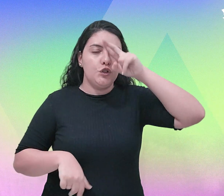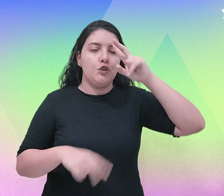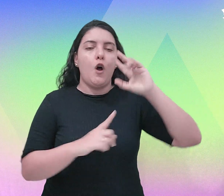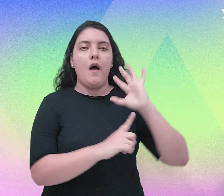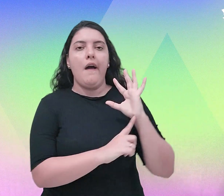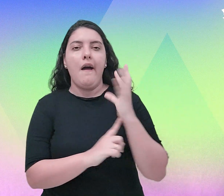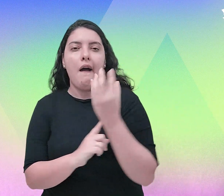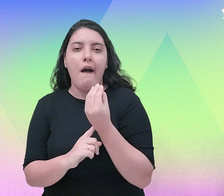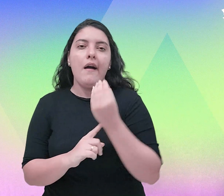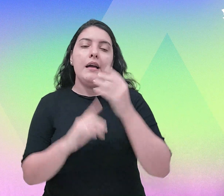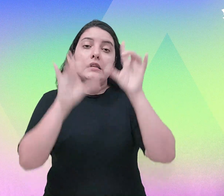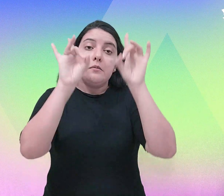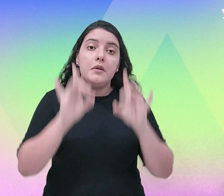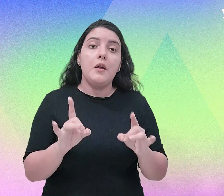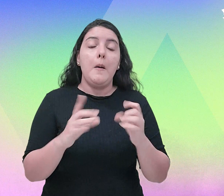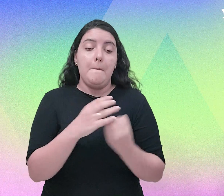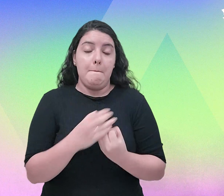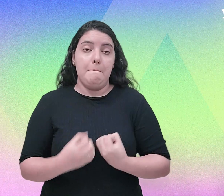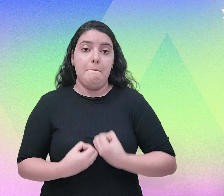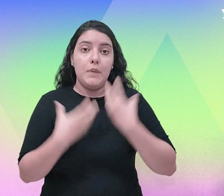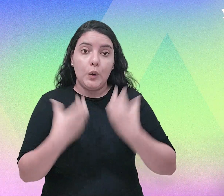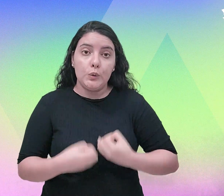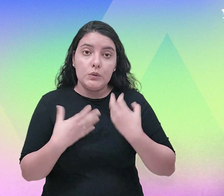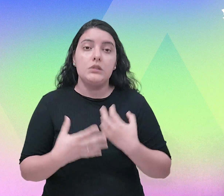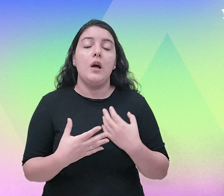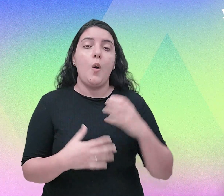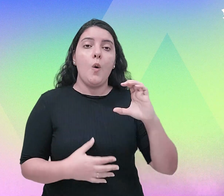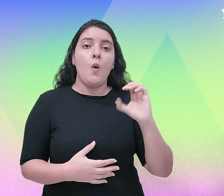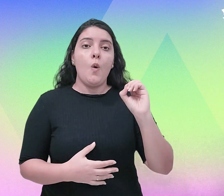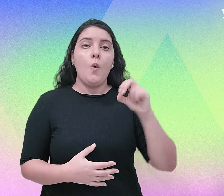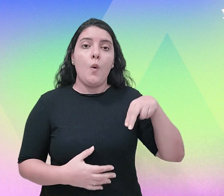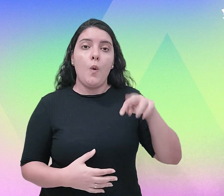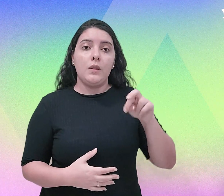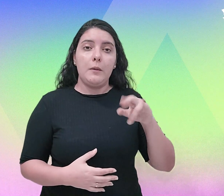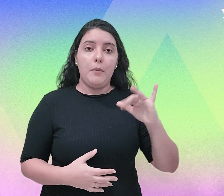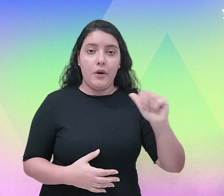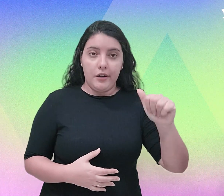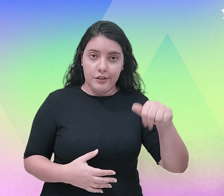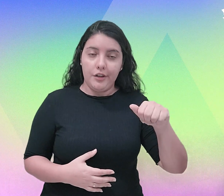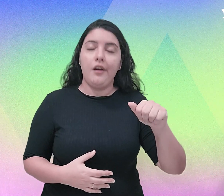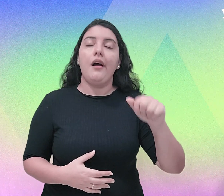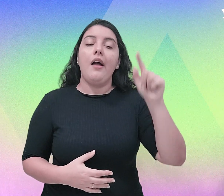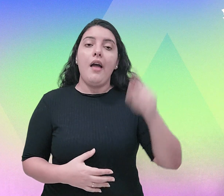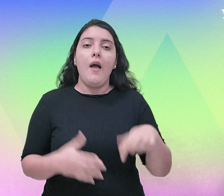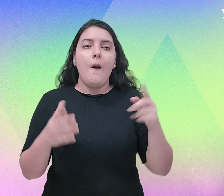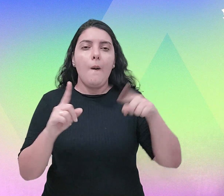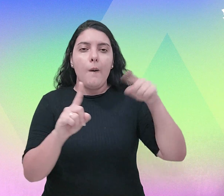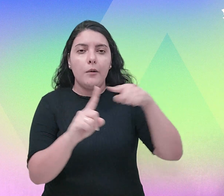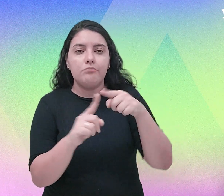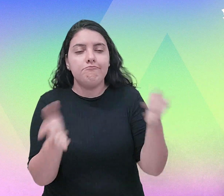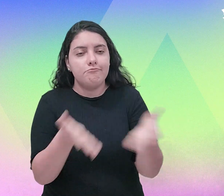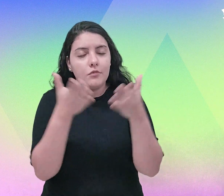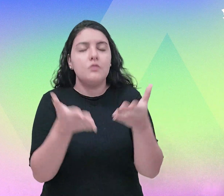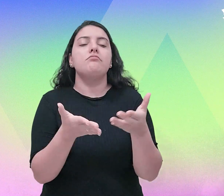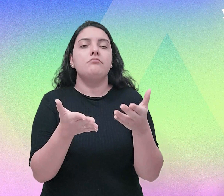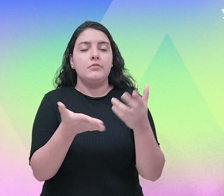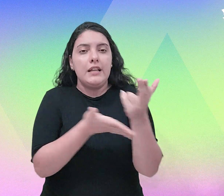e em especial de produções contemporâneas o objetivo é incentivar a criação artística em desenho de